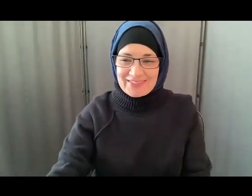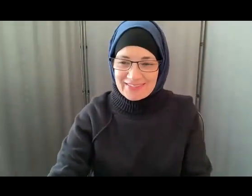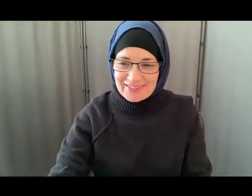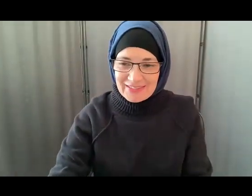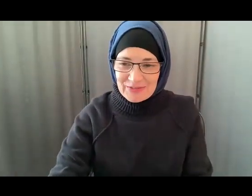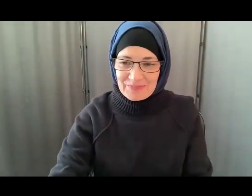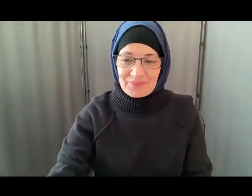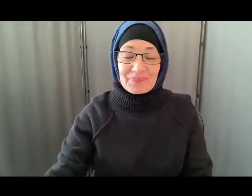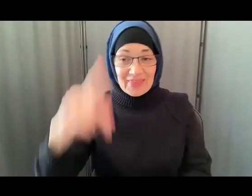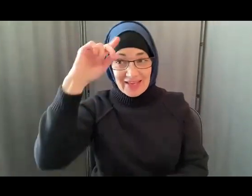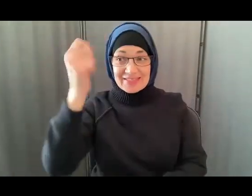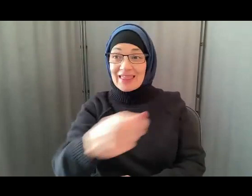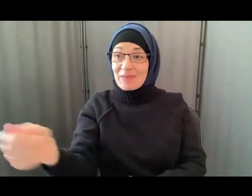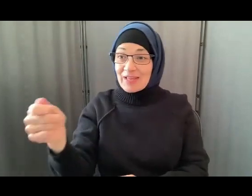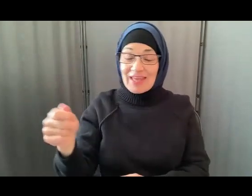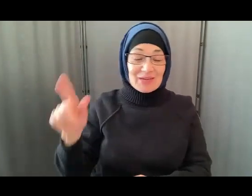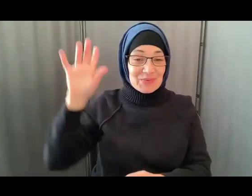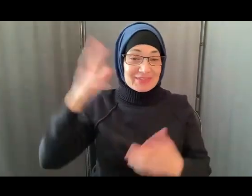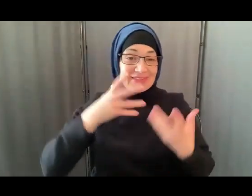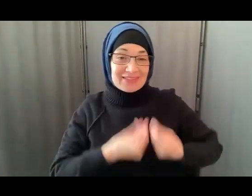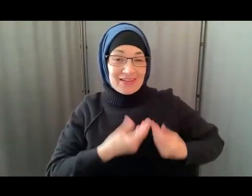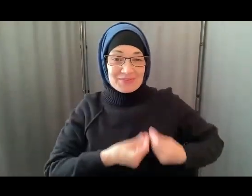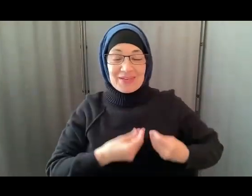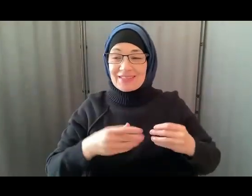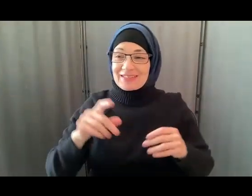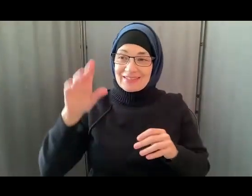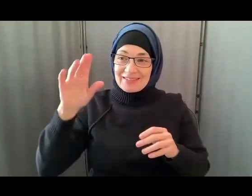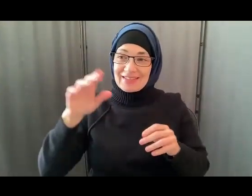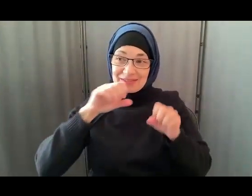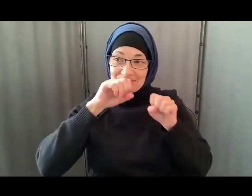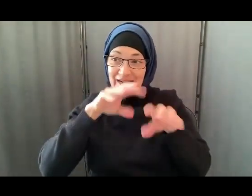السلام عليكم ورحمة الله وبركاته.